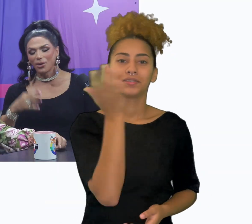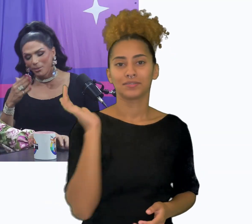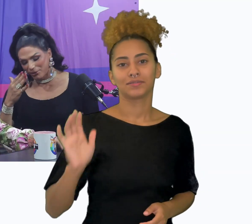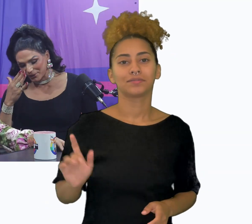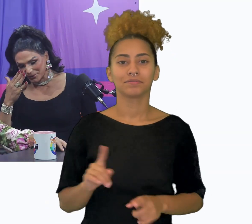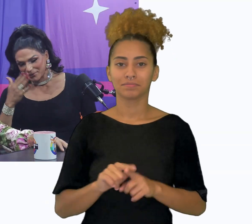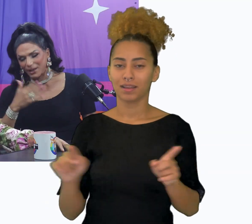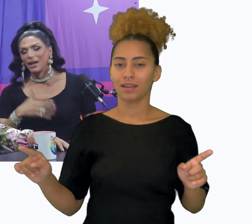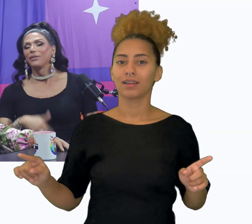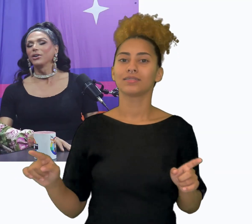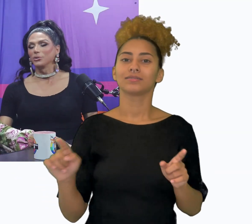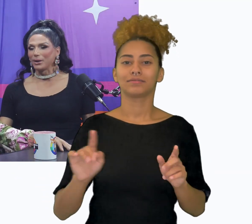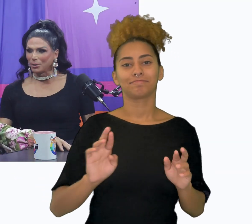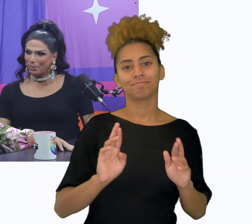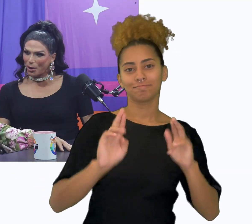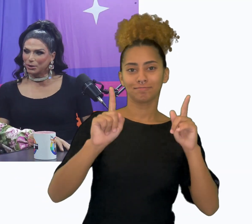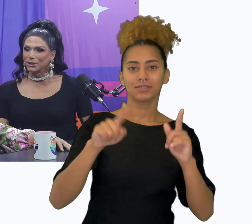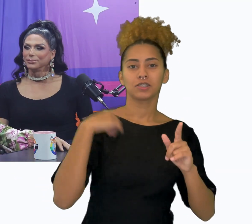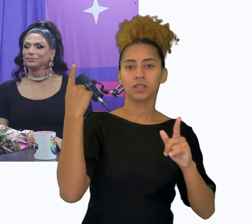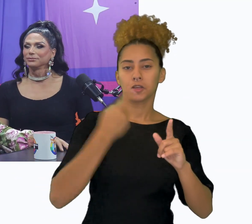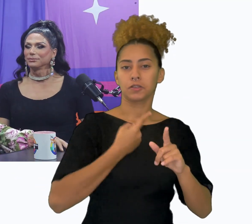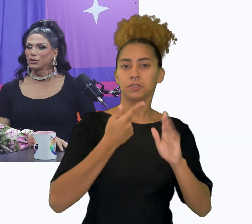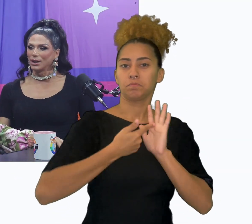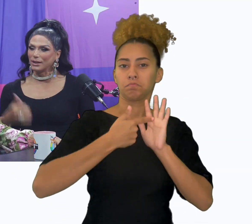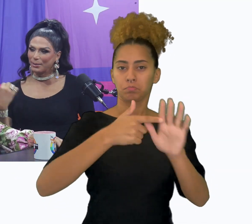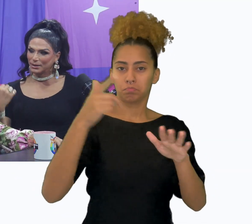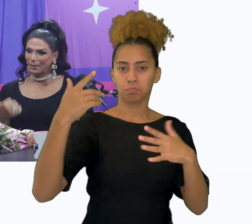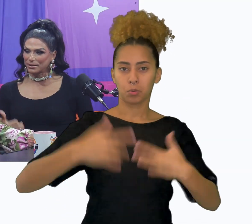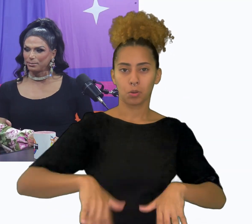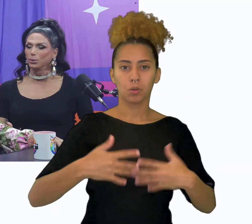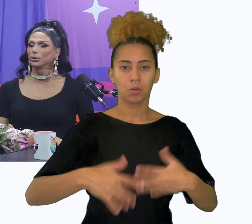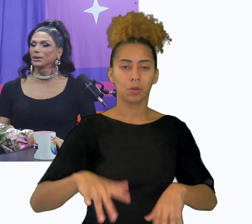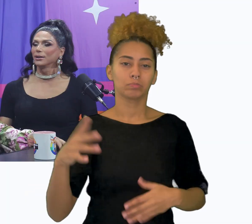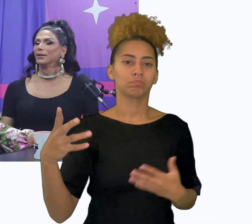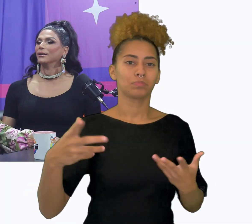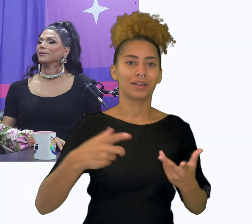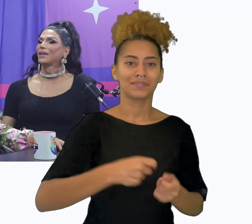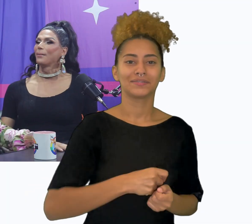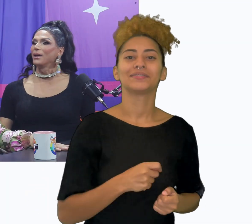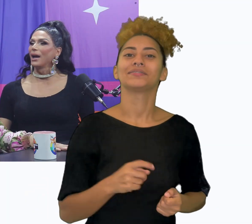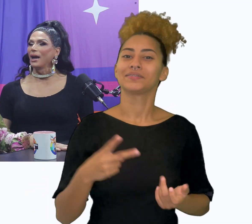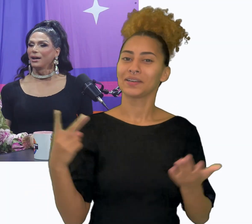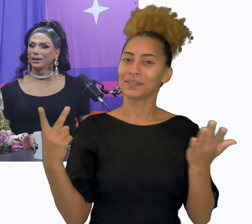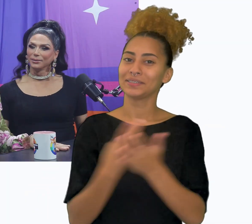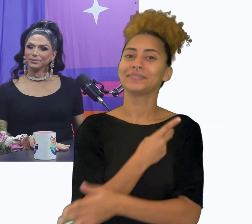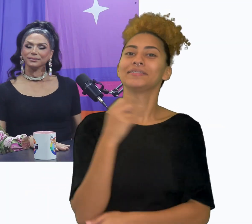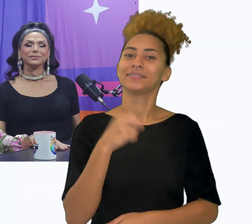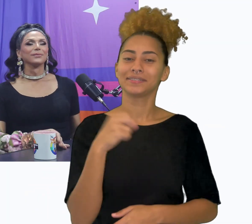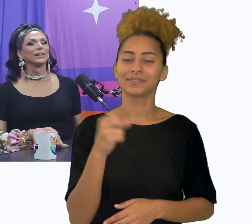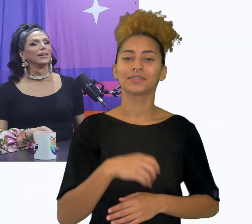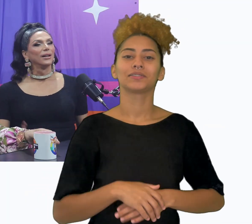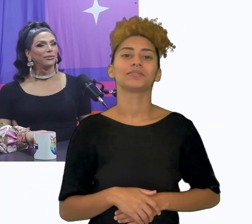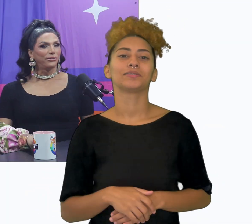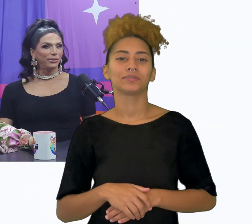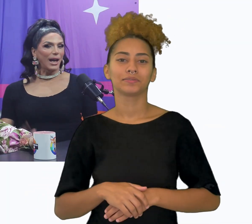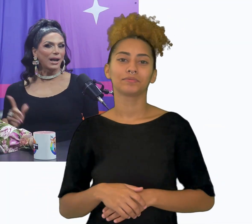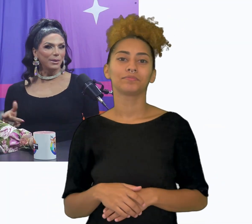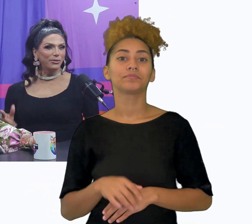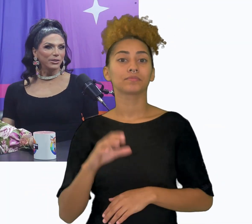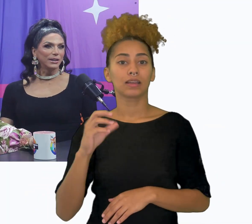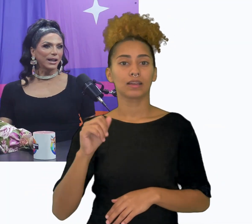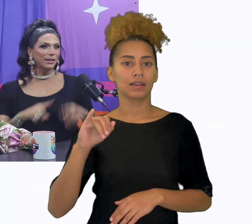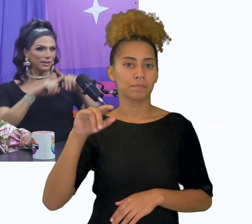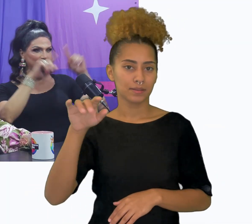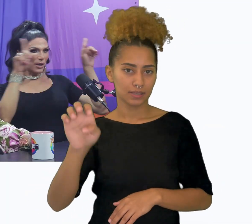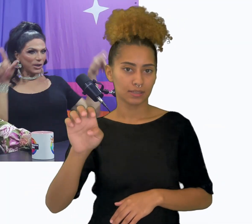viado. Mas Como- ornou, né? Foi, a gente bateu porta. Foi. Tirando a banda nas putas. A BR. A